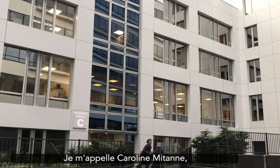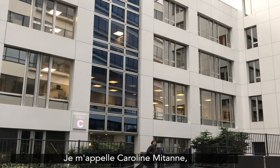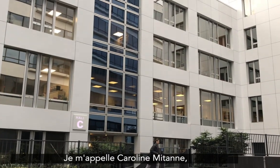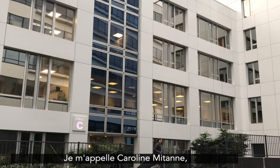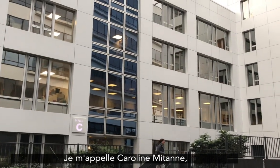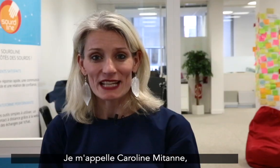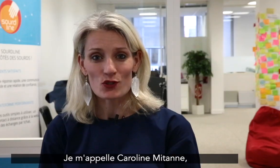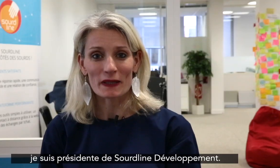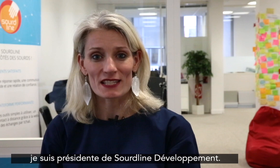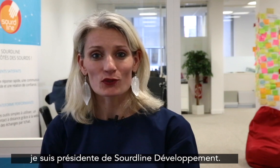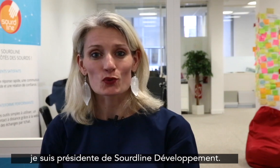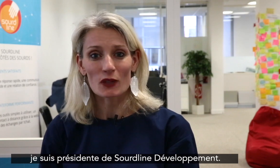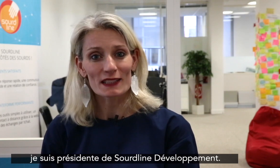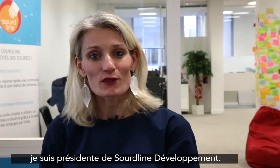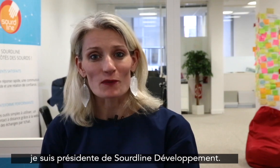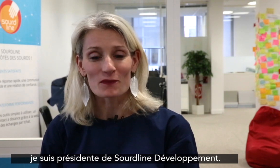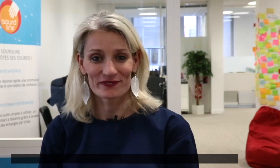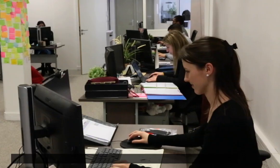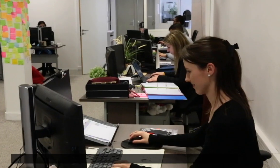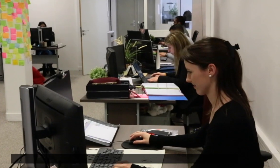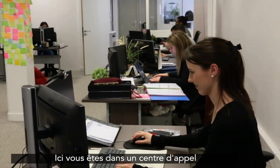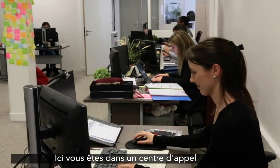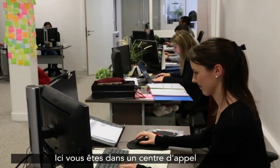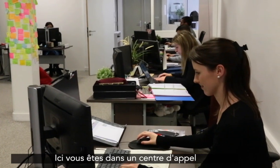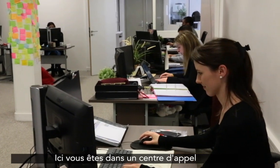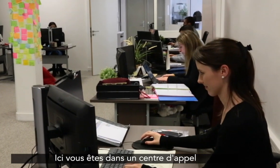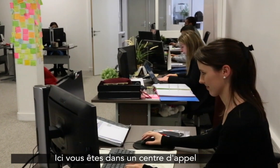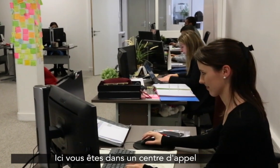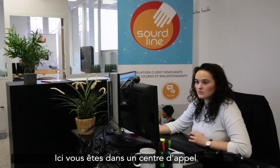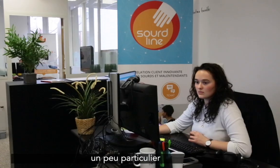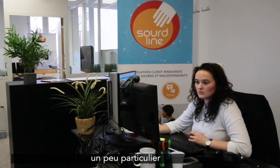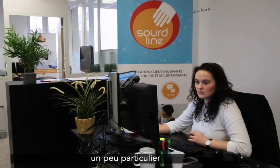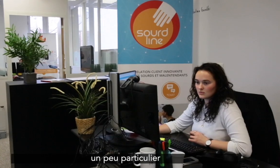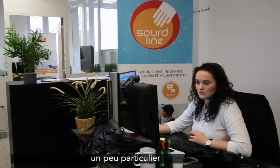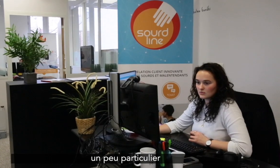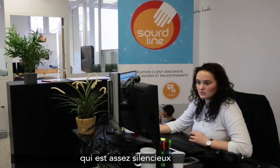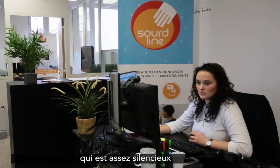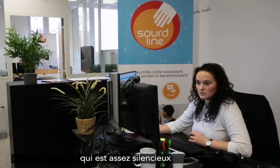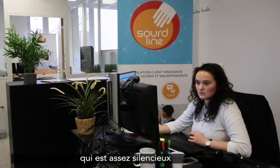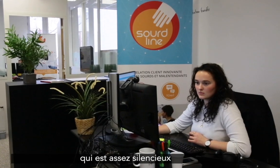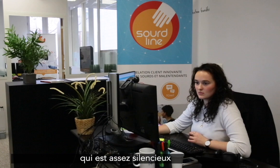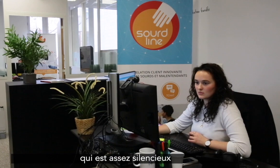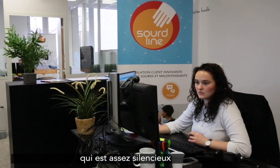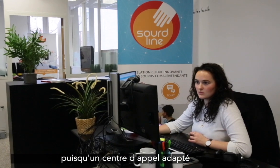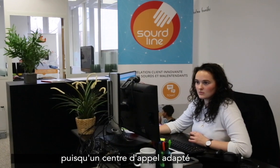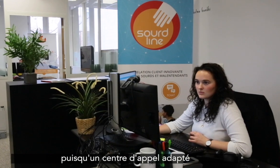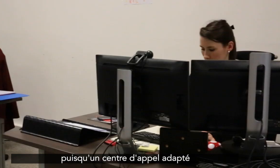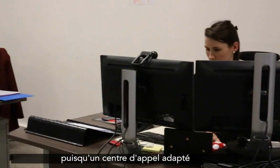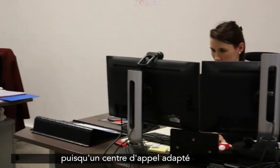Je m'appelle Caroline Mitane, je suis présidente de Soline Développement. Alors ici, vous êtes dans un centre d'appel un peu particulier, qui est assez silencieux, puisque un centre d'appel adapté aux